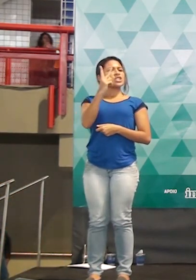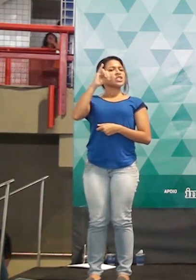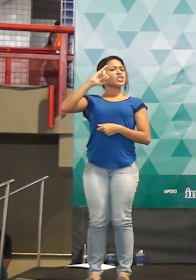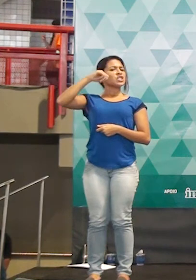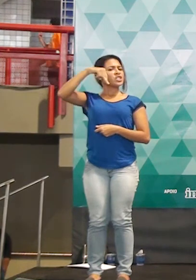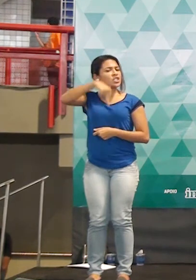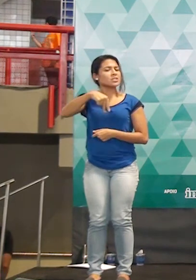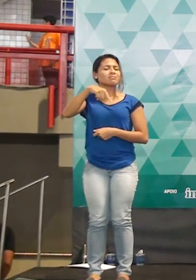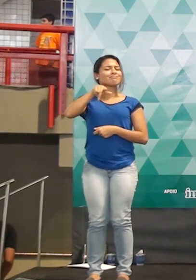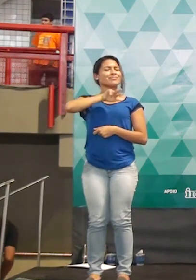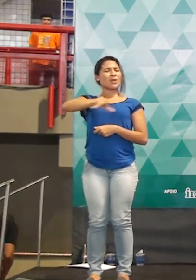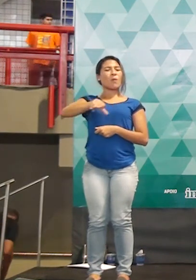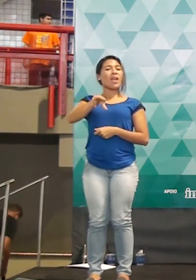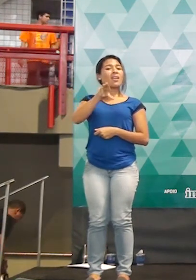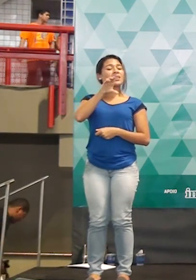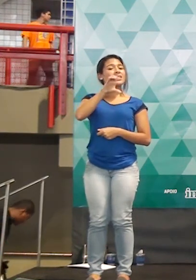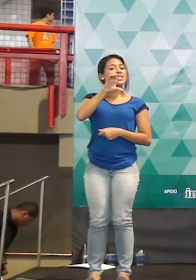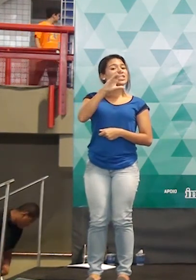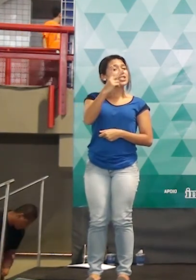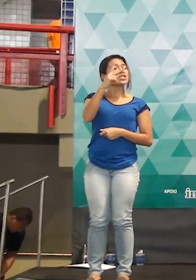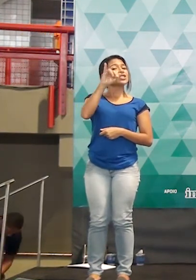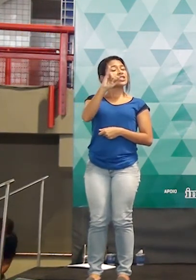com IN,